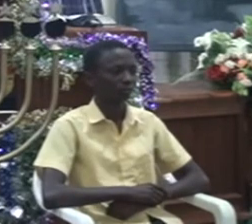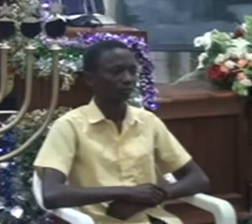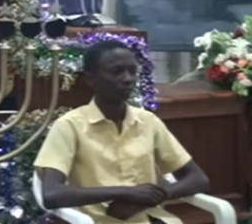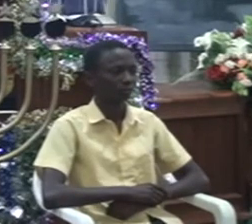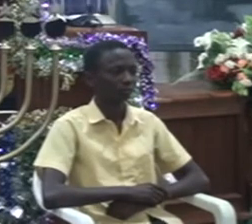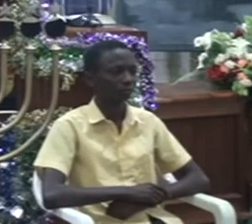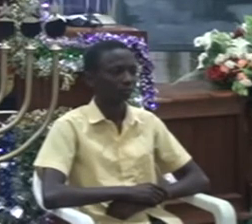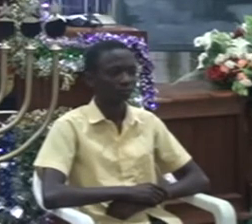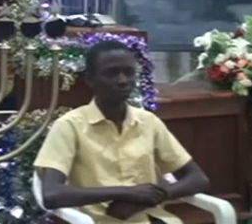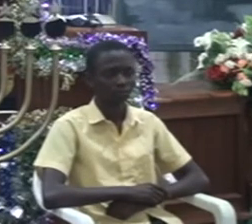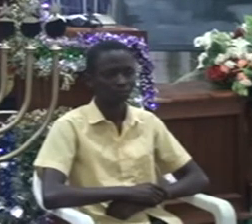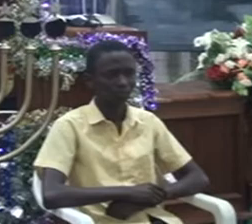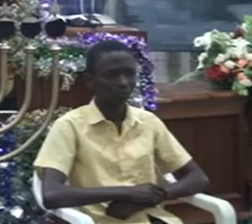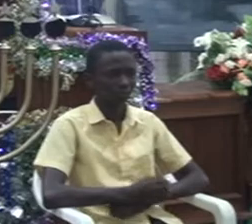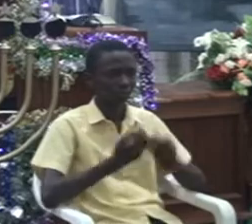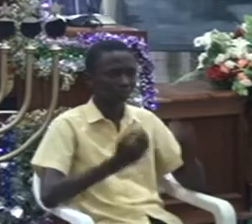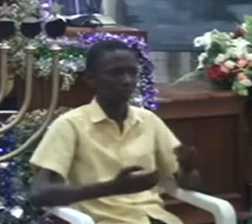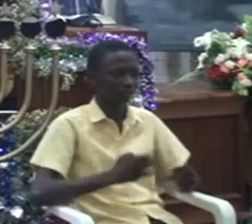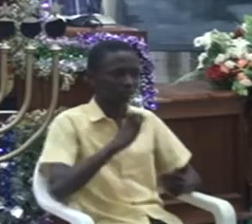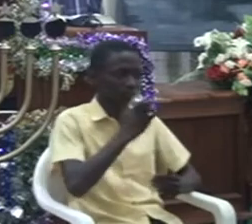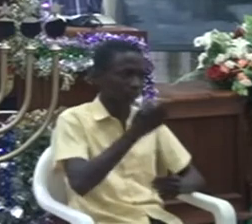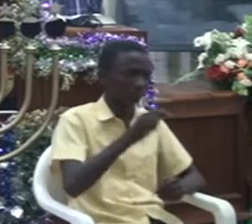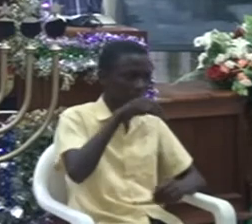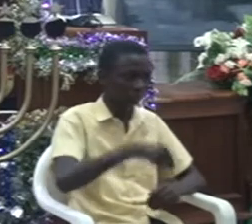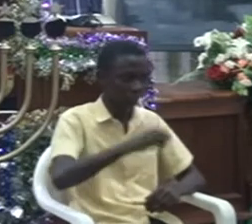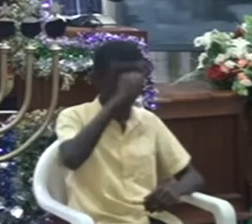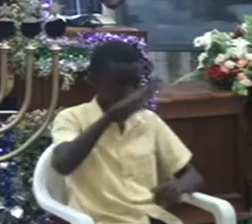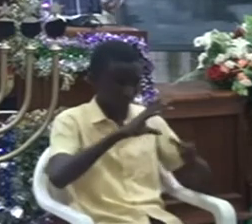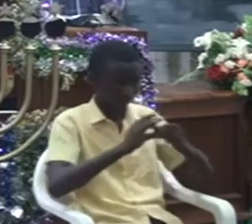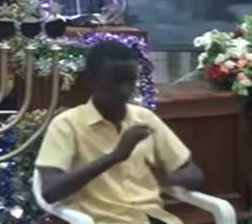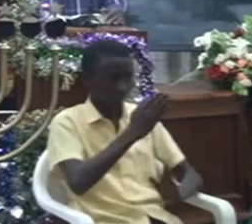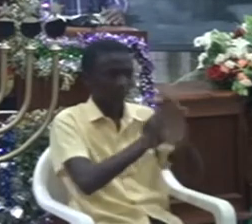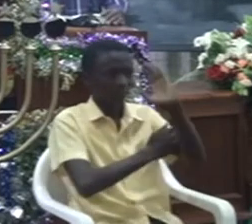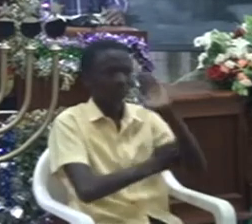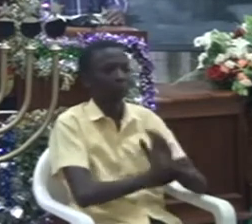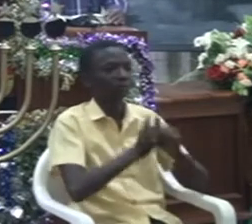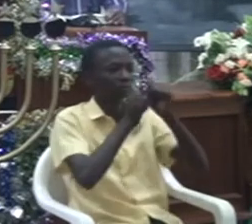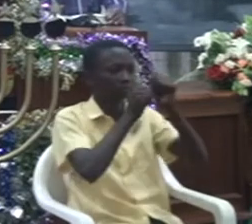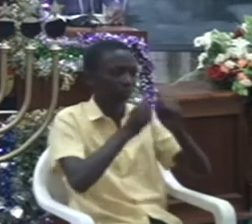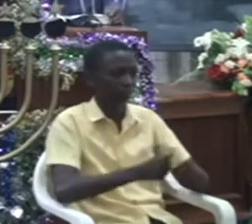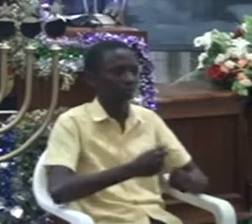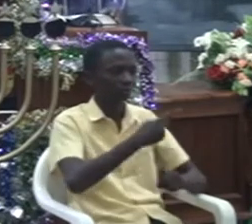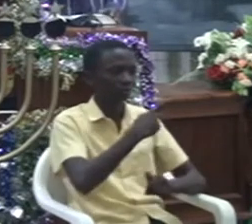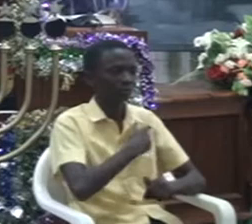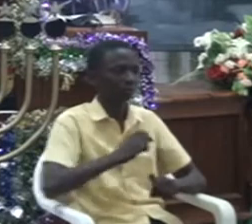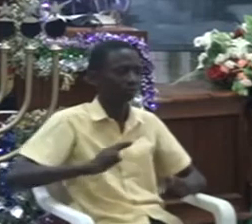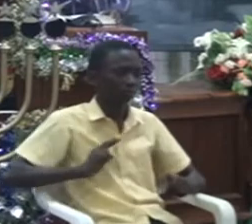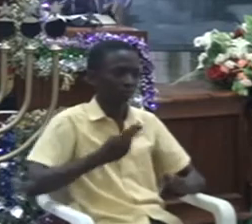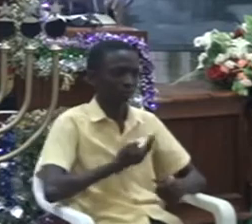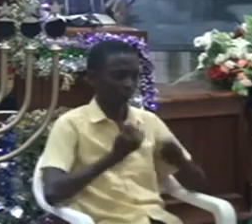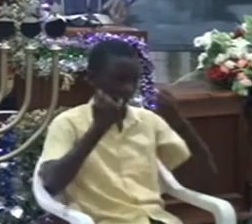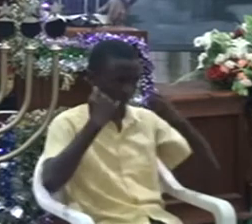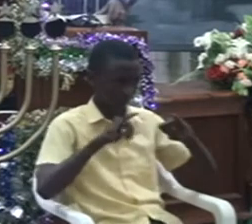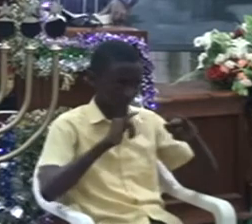alisema ukweli kabisa. Maintenant c'est par là que l'homme de Dieu, l'apôtre Paul nous informe. Sasa kupitia pale